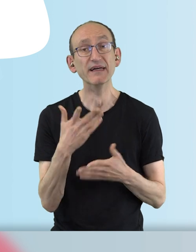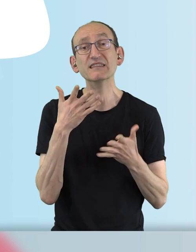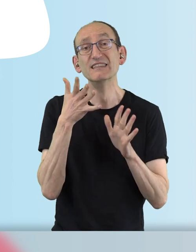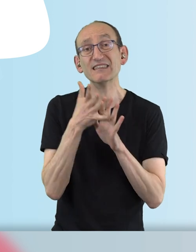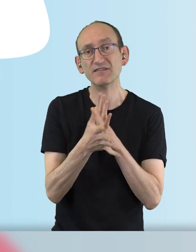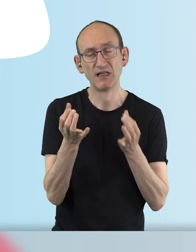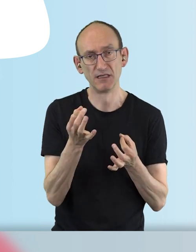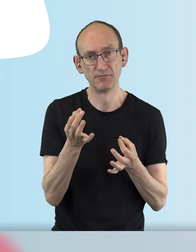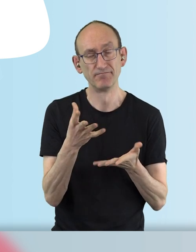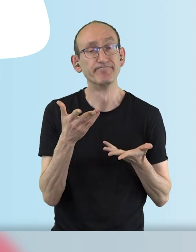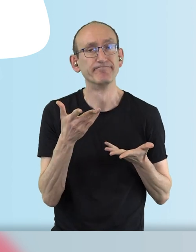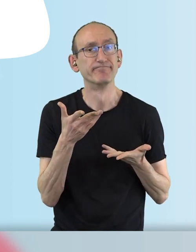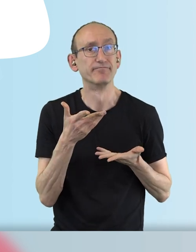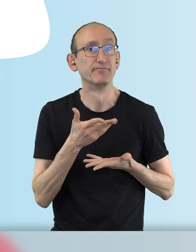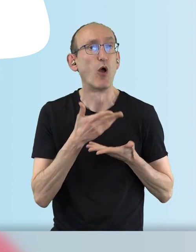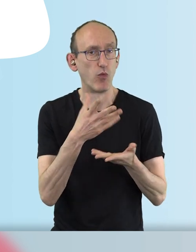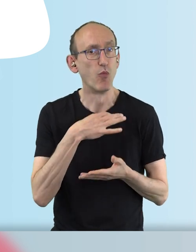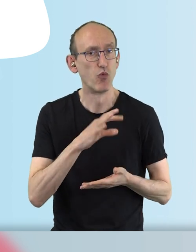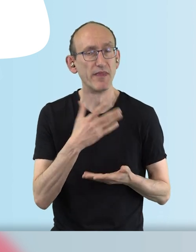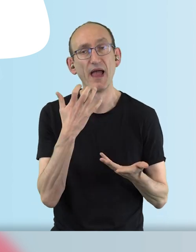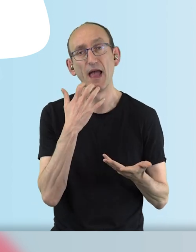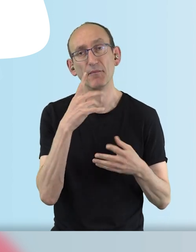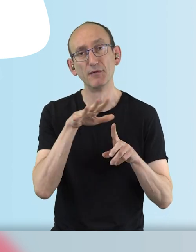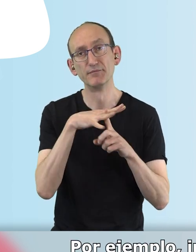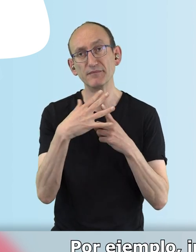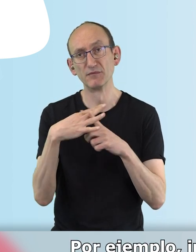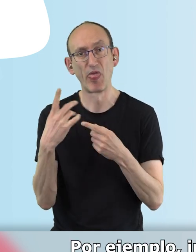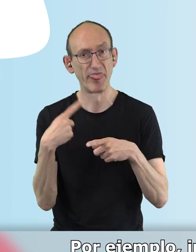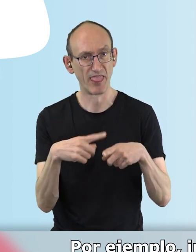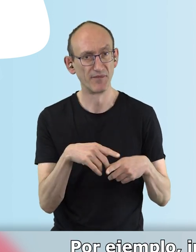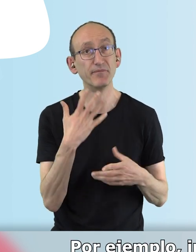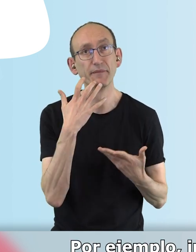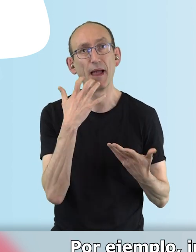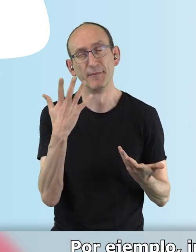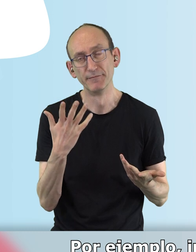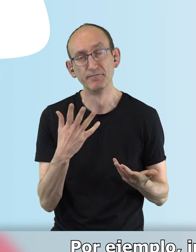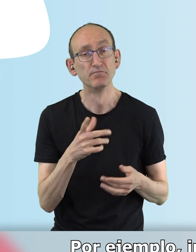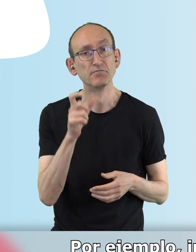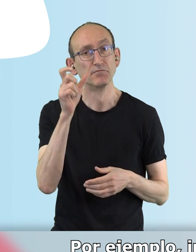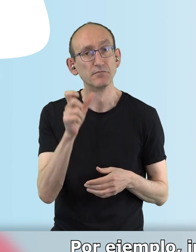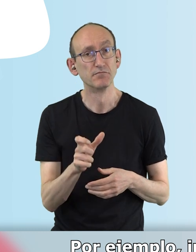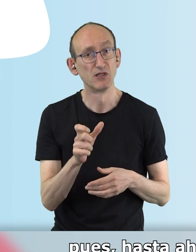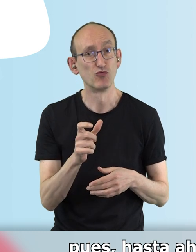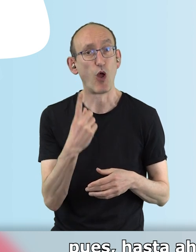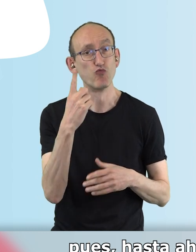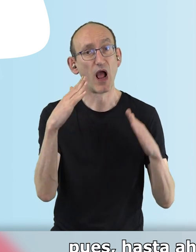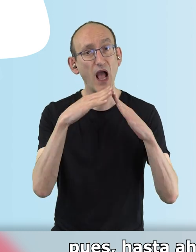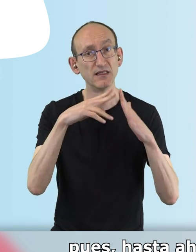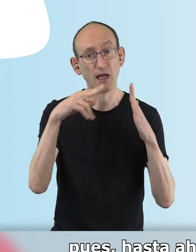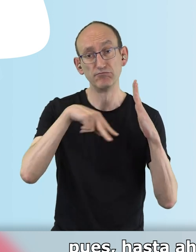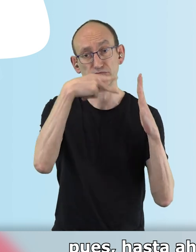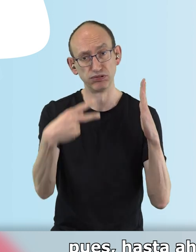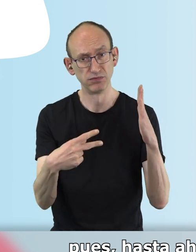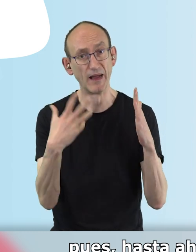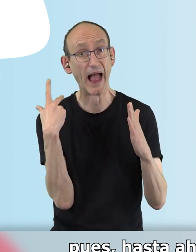puede ayudar. Podemos pensar en varios escenarios. Por ejemplo, imaginemos que una persona se cae en su casa, pues